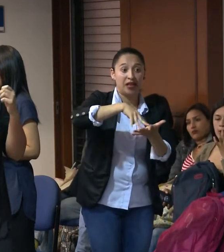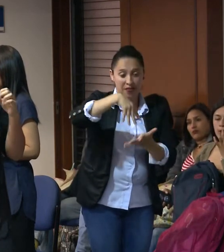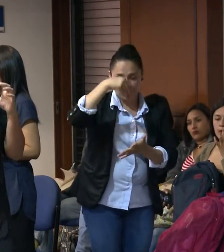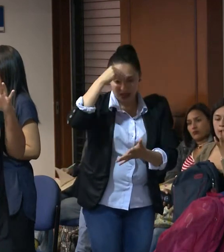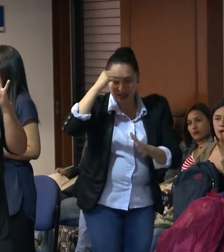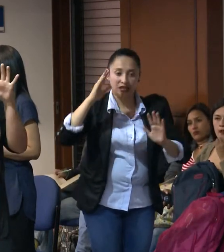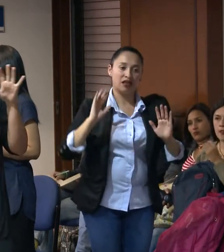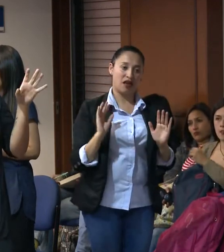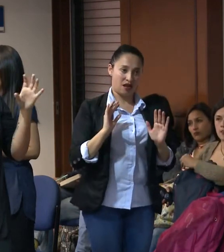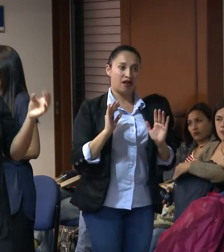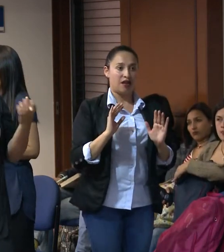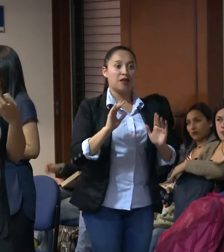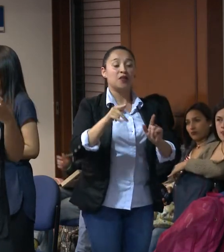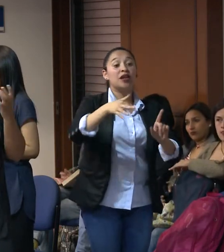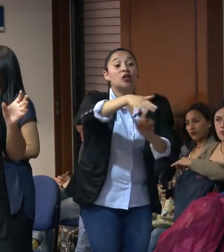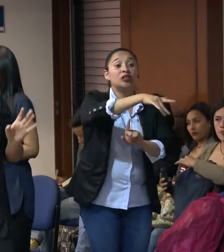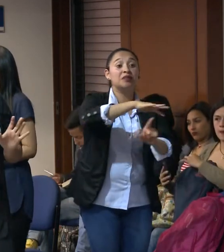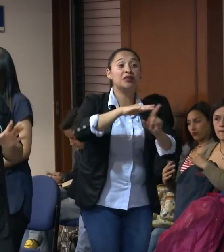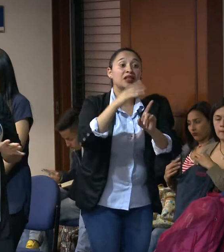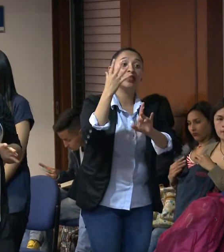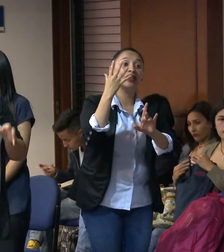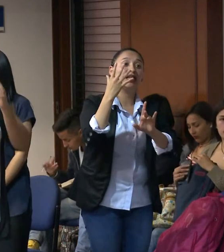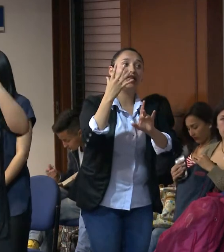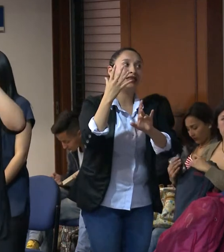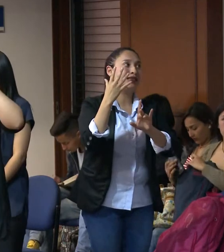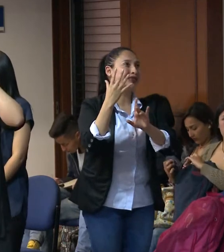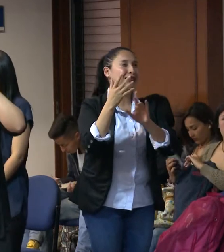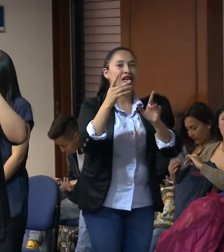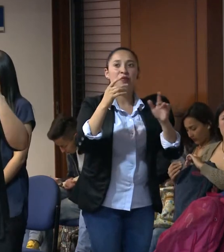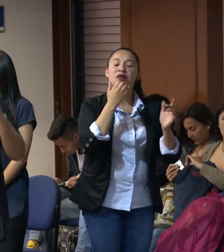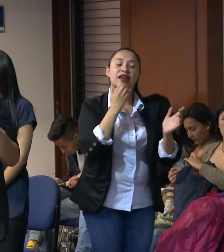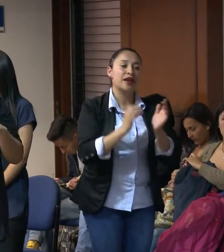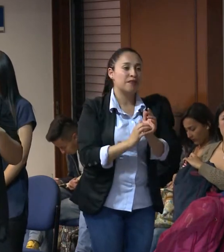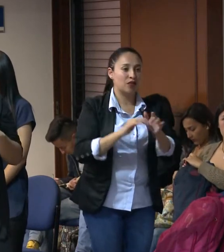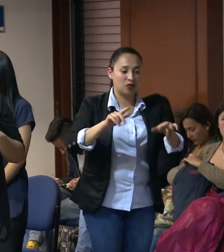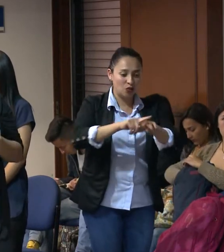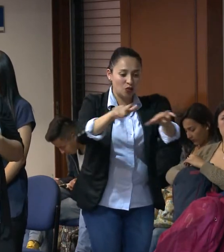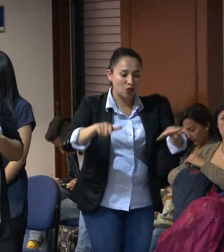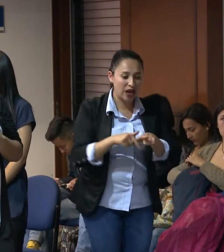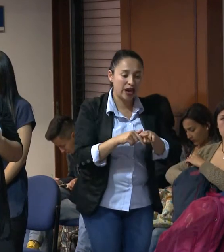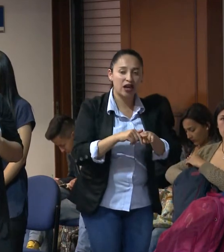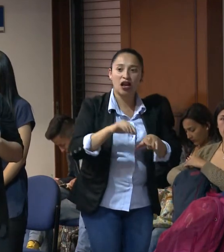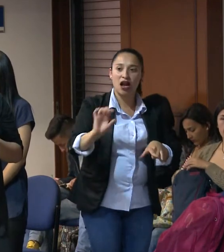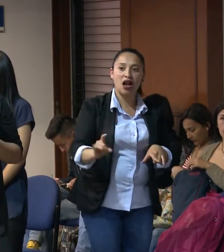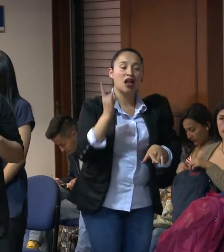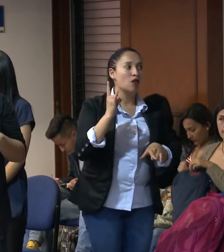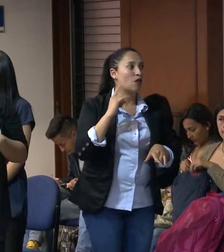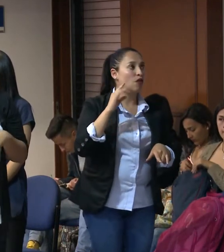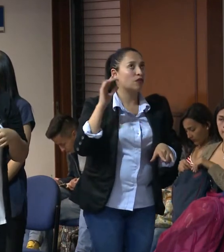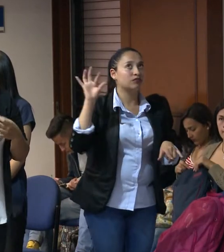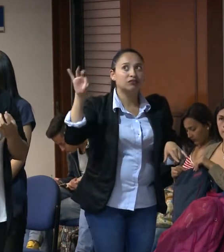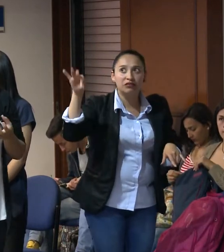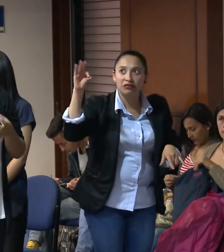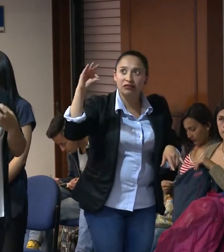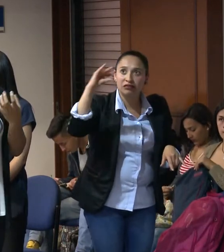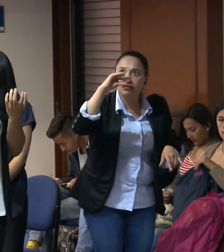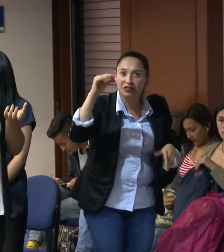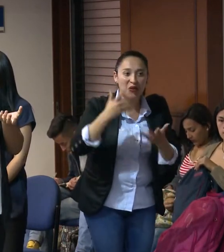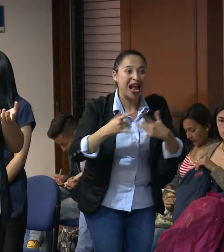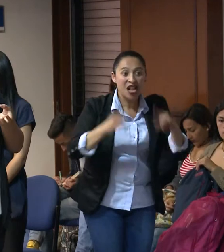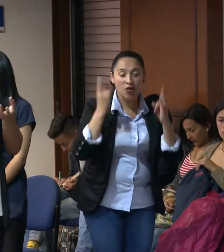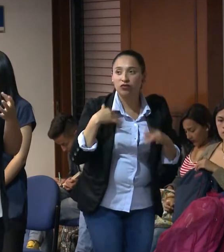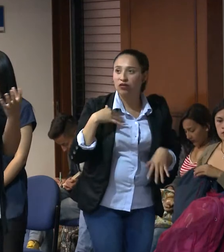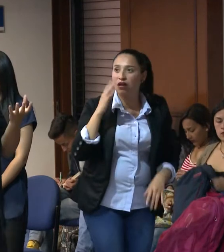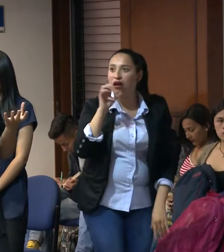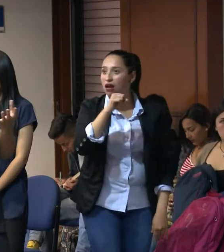ya que pues los ambientes externos son de gran distracción. Tenemos también emociones donde se controla la